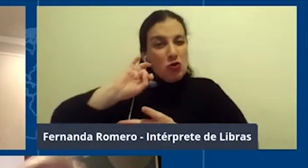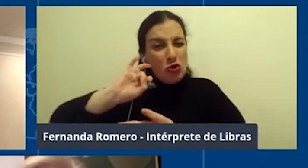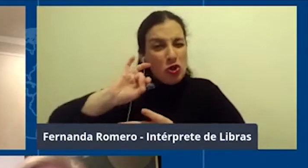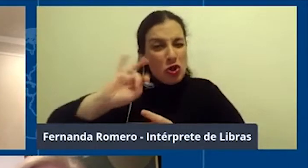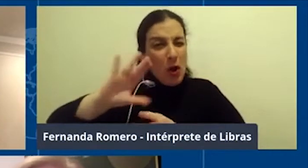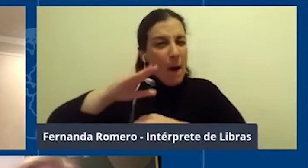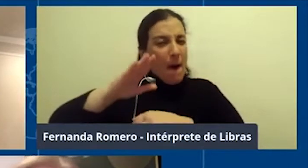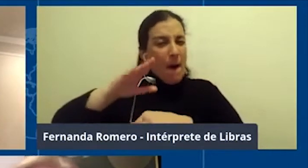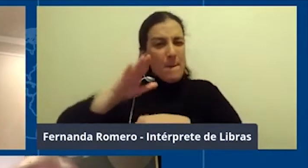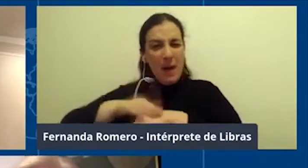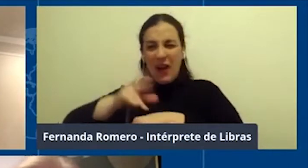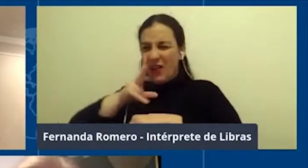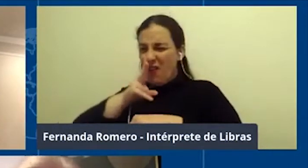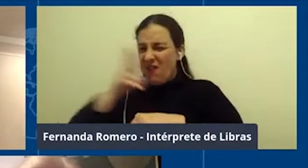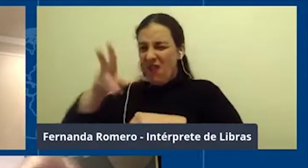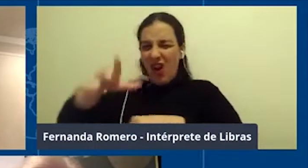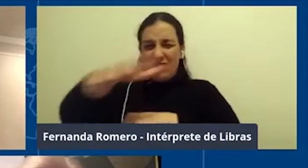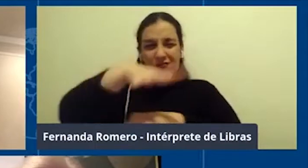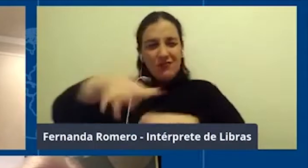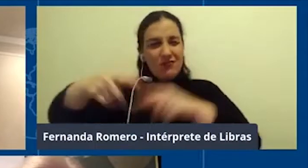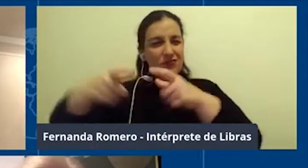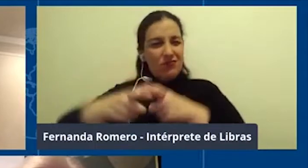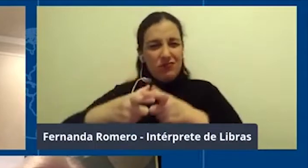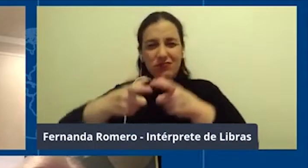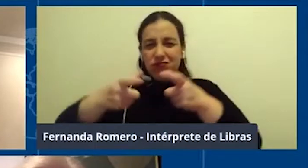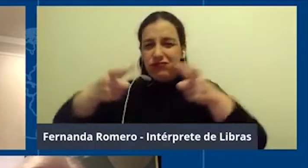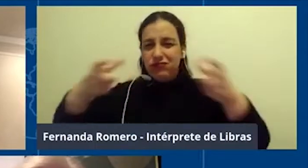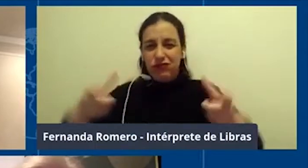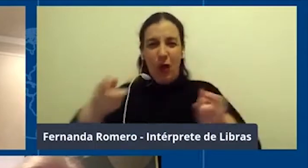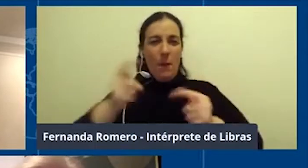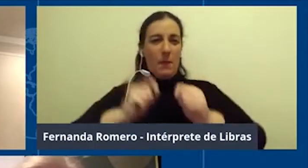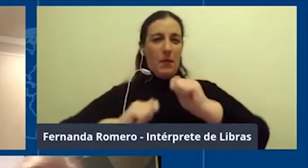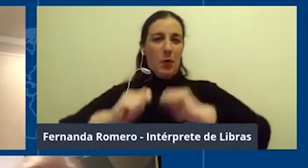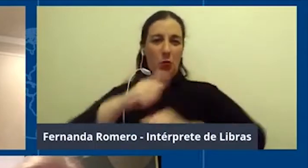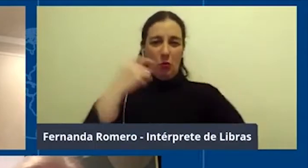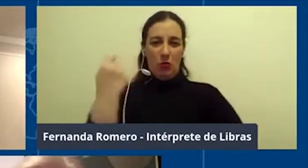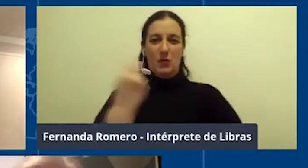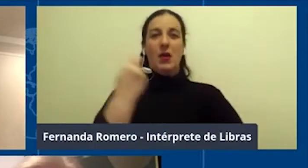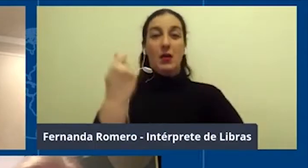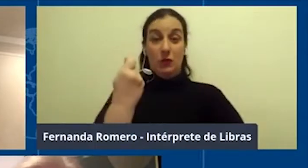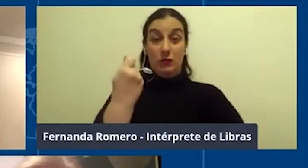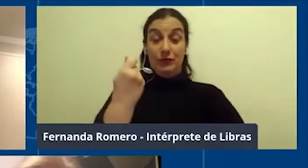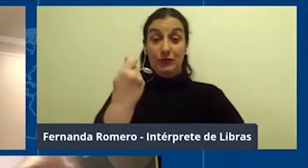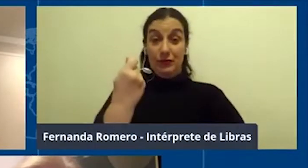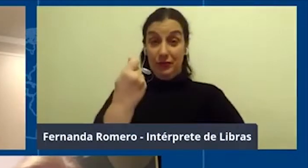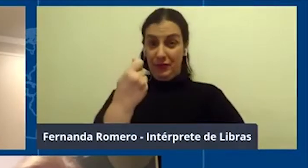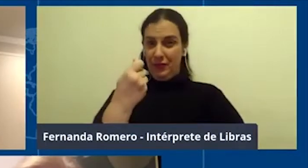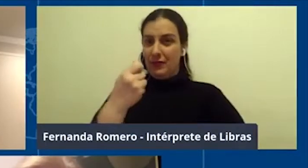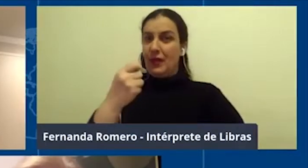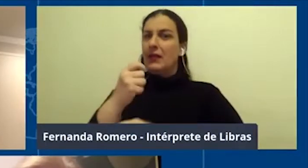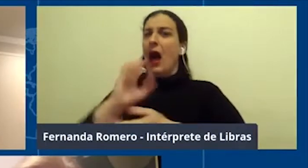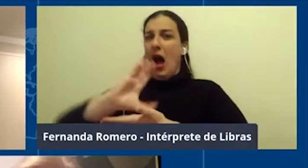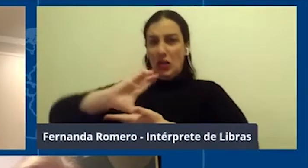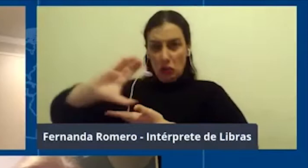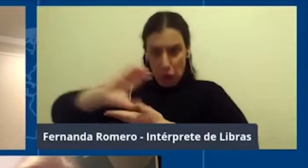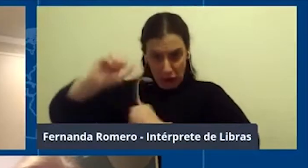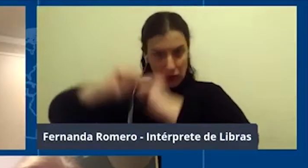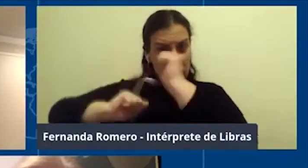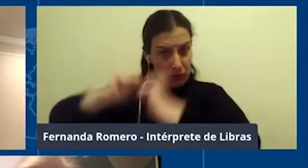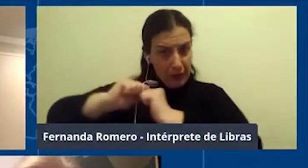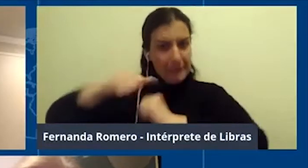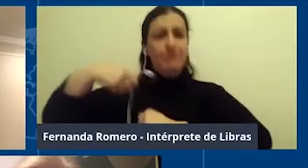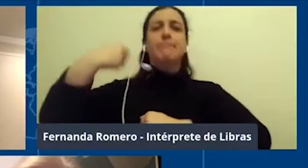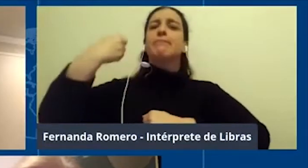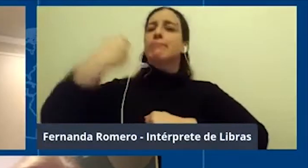de ampliação de mercados para a economia gaúcha. Mesmo as exportações da indústria necessitam